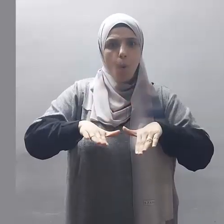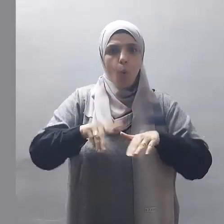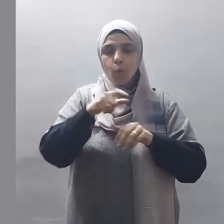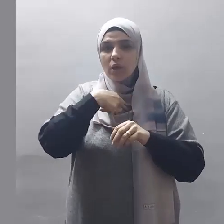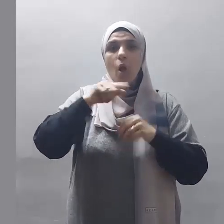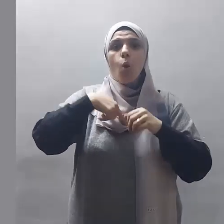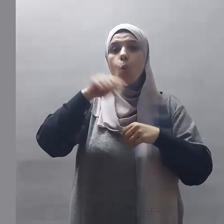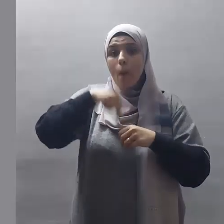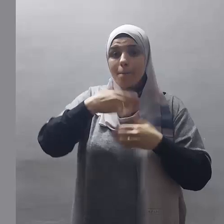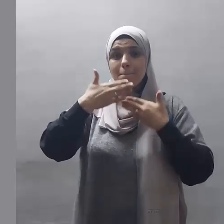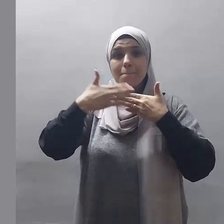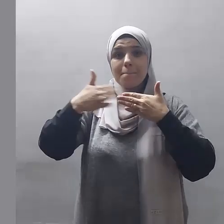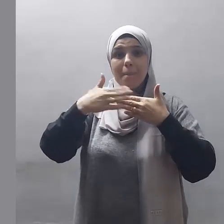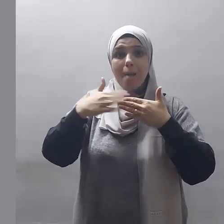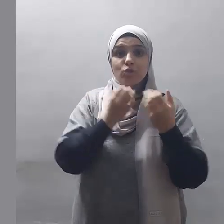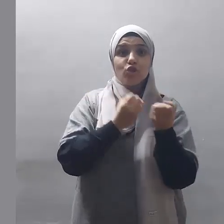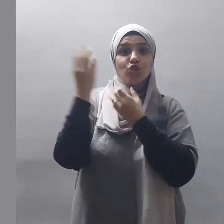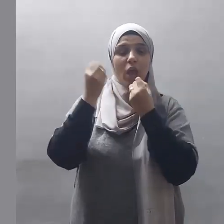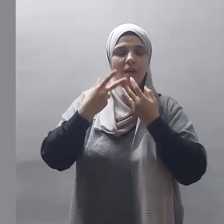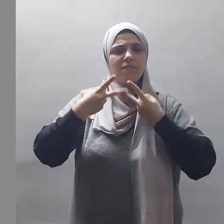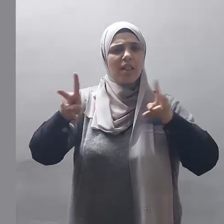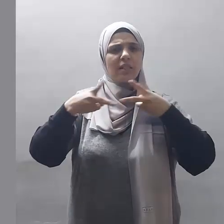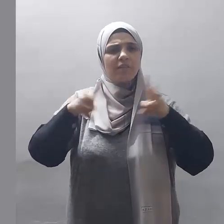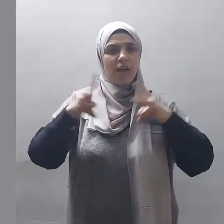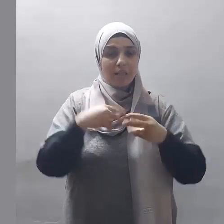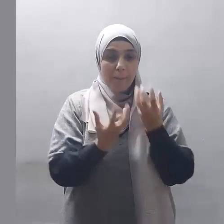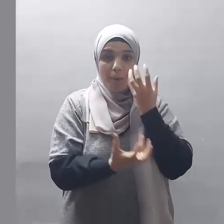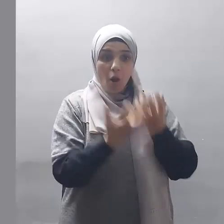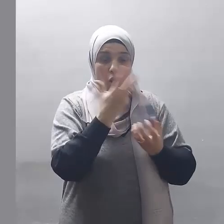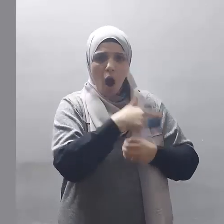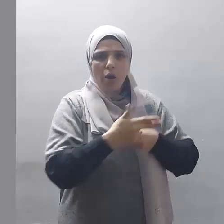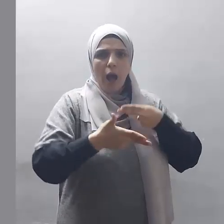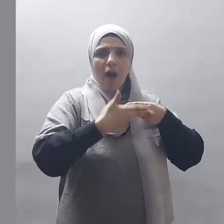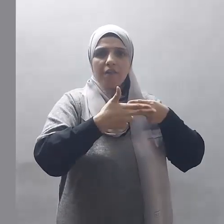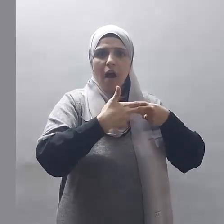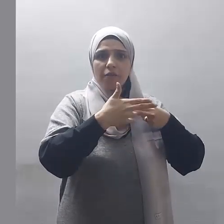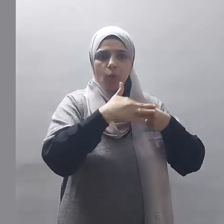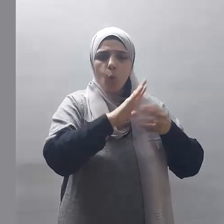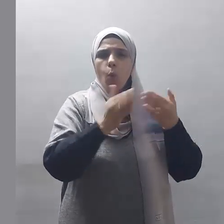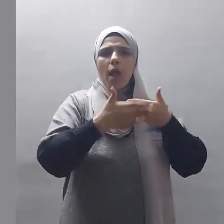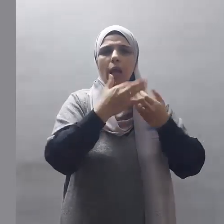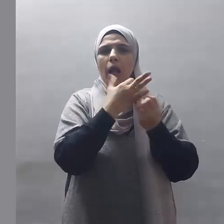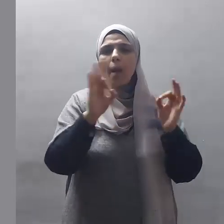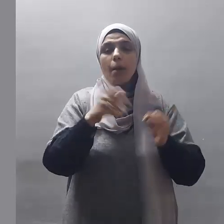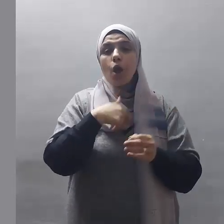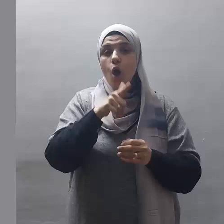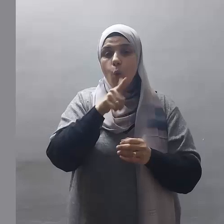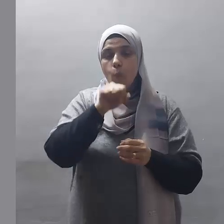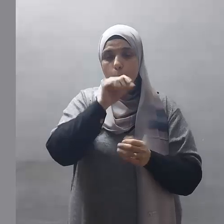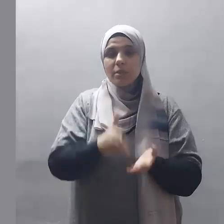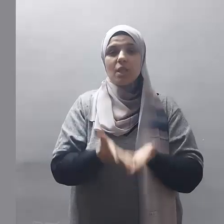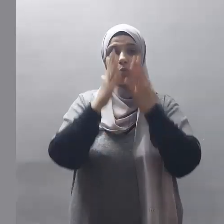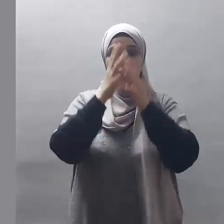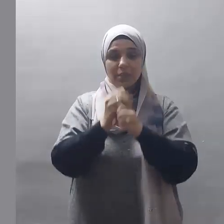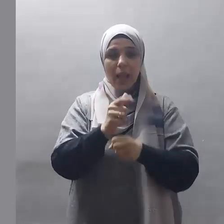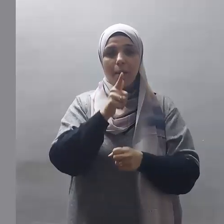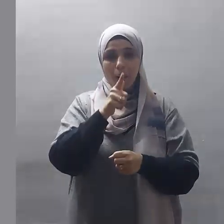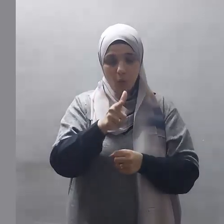فيه ابواب الجنان وتغلق فيه ابواب النيران حيث يقول نبينا صلى الله عليه